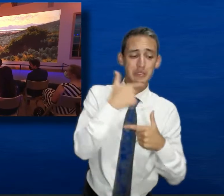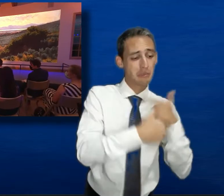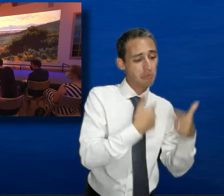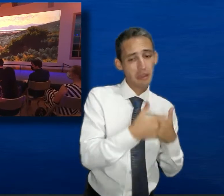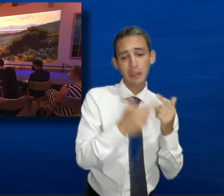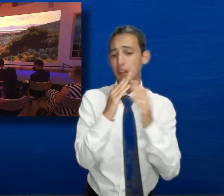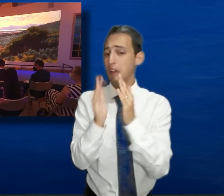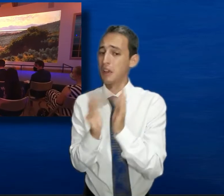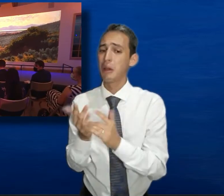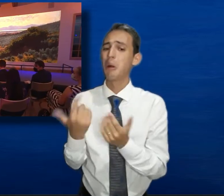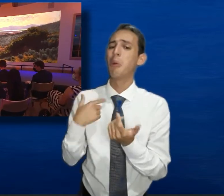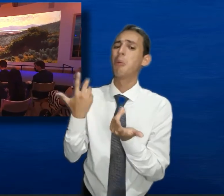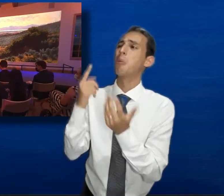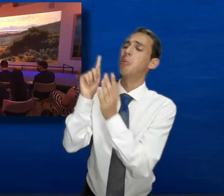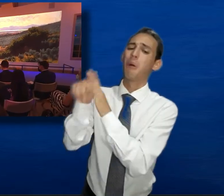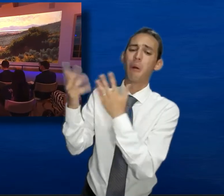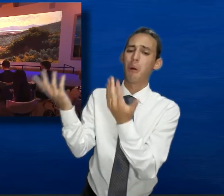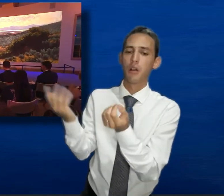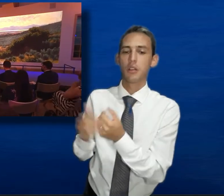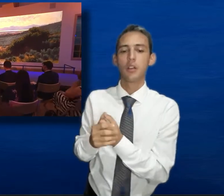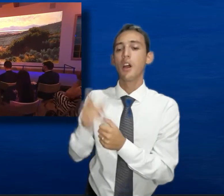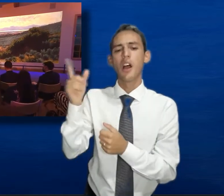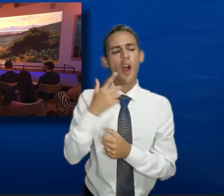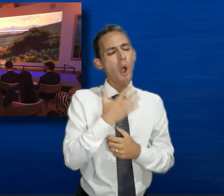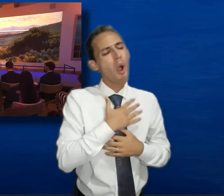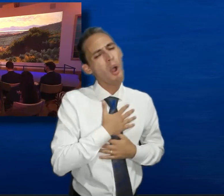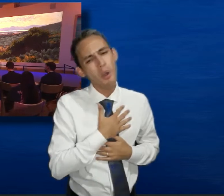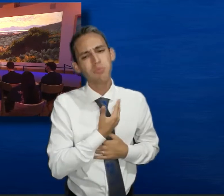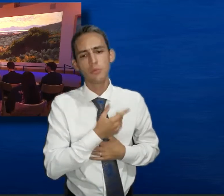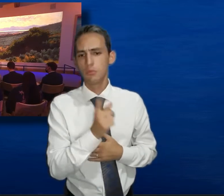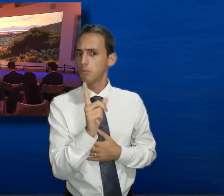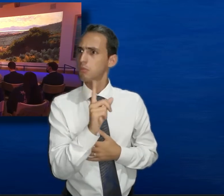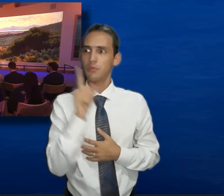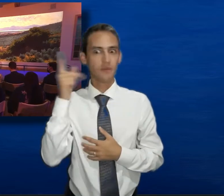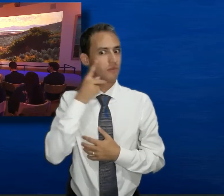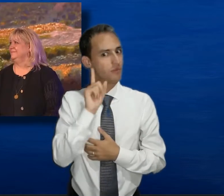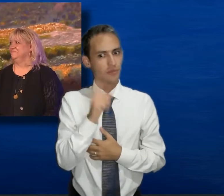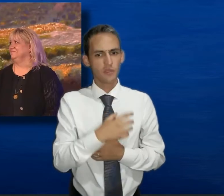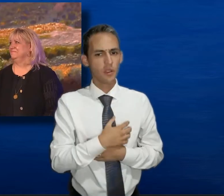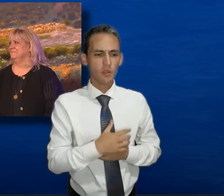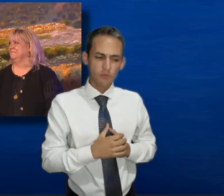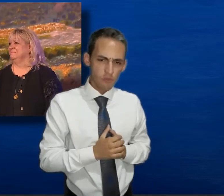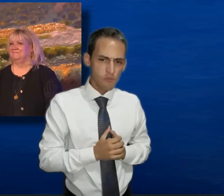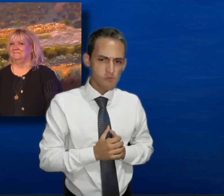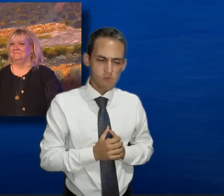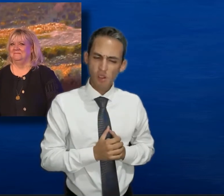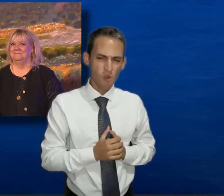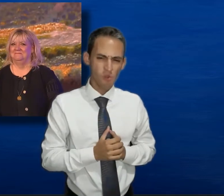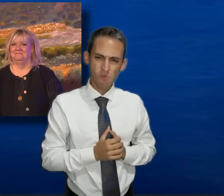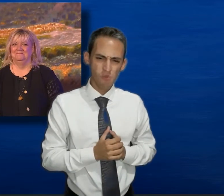minhas preocupações com as responsabilidades na igreja e no trabalho, eu estava certo de que ele seria bem